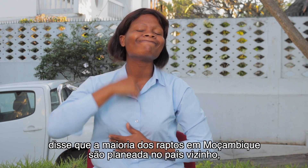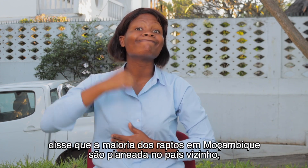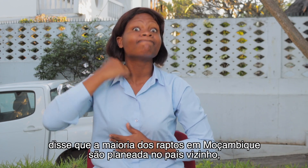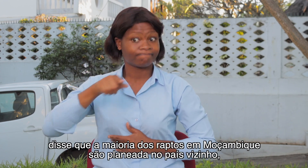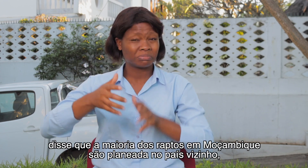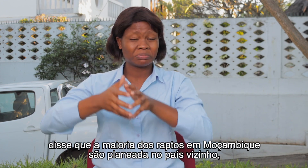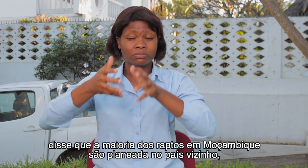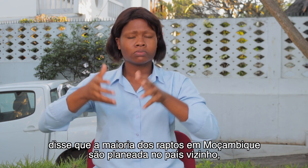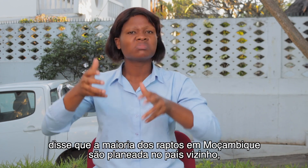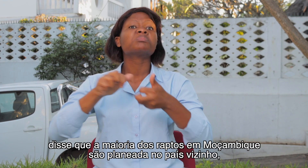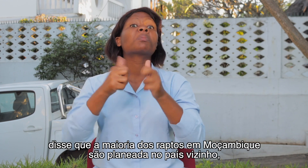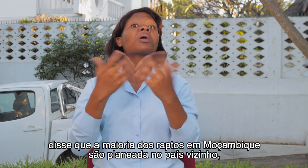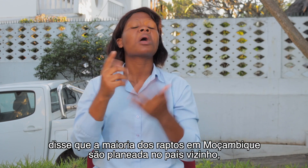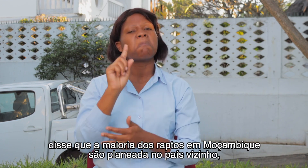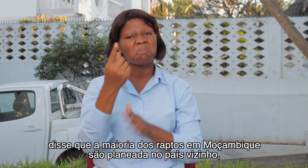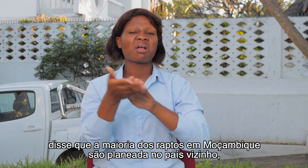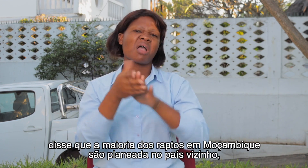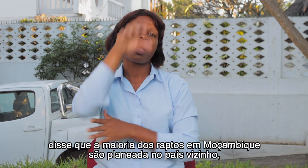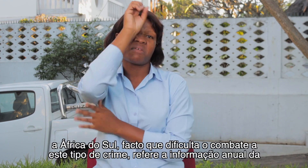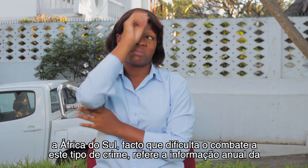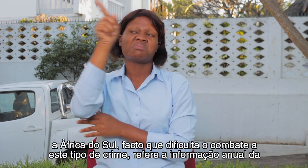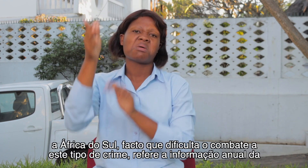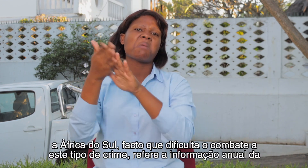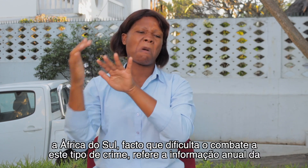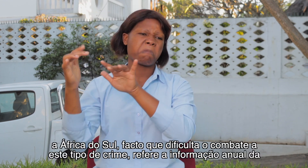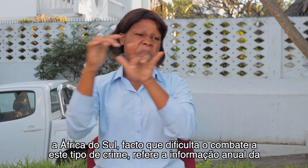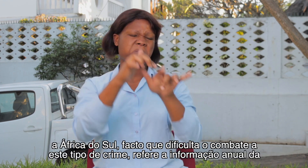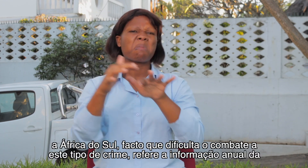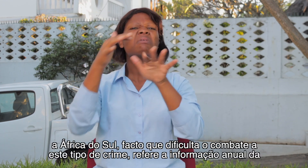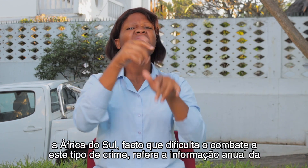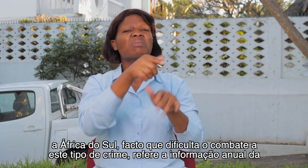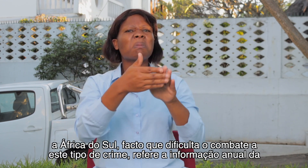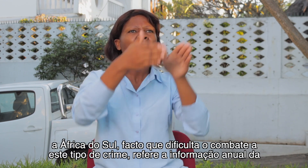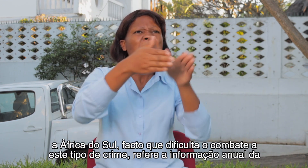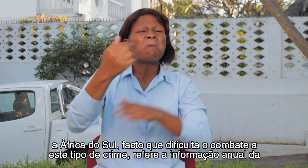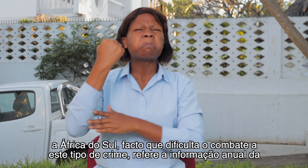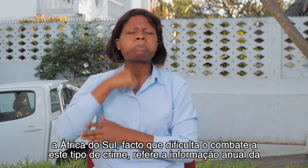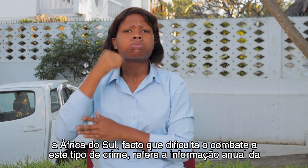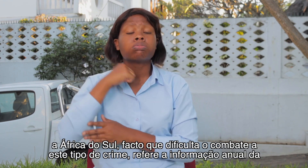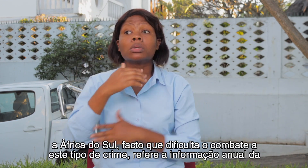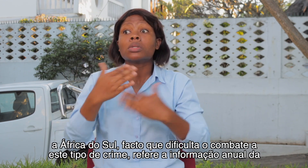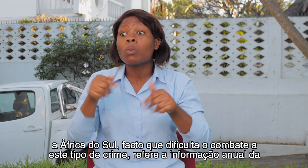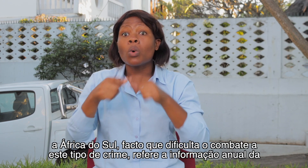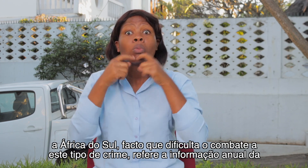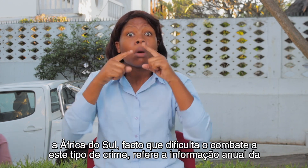de Moçambique é planeada no país vizinho, a África do Sul, fato que dificulta o combate a este tipo de crime,